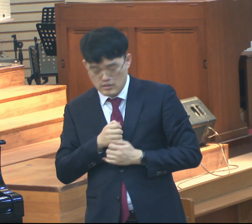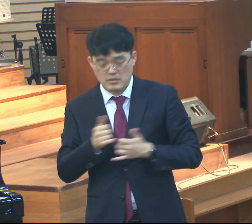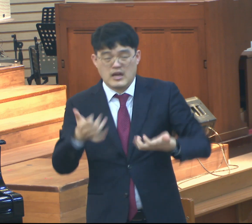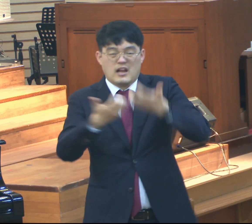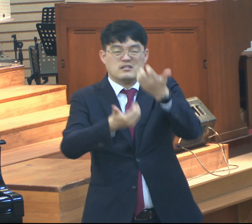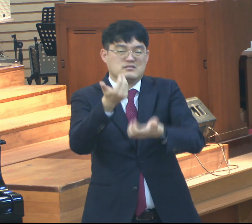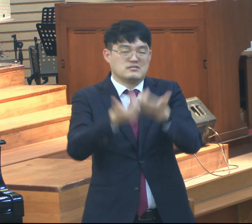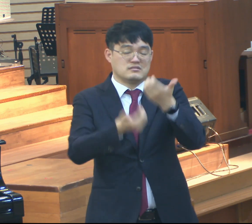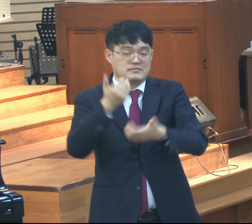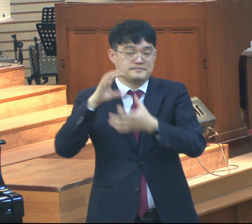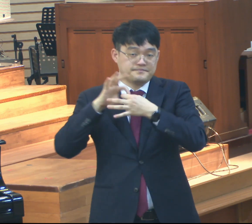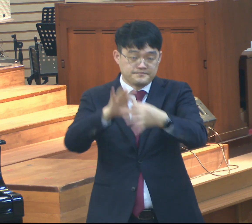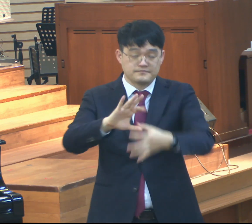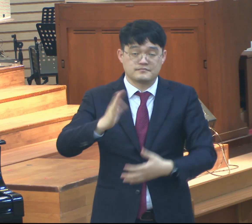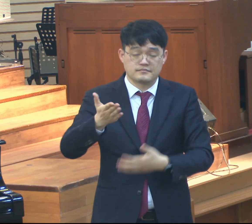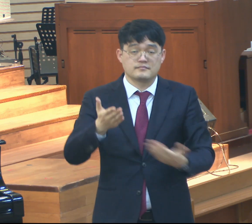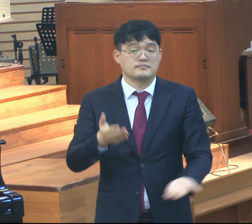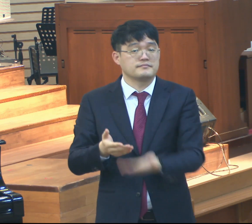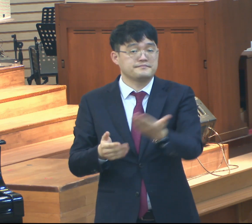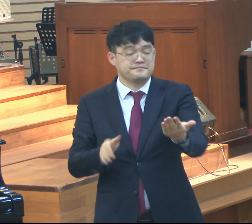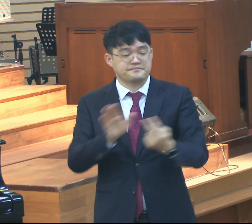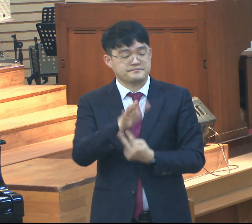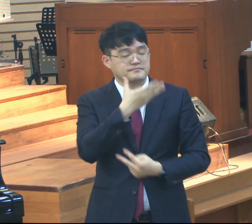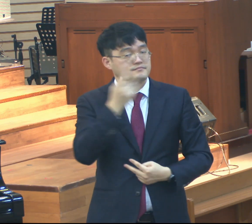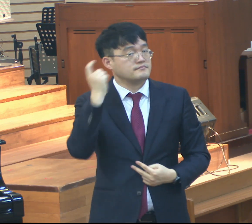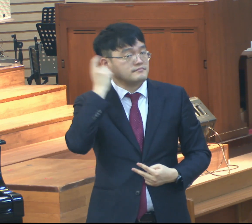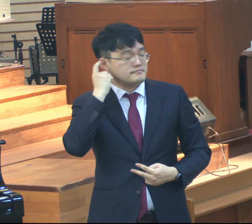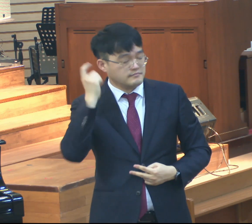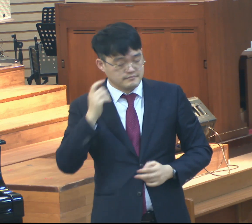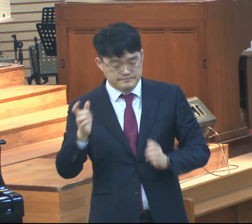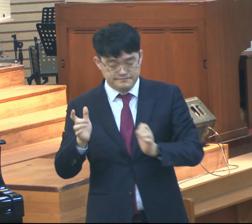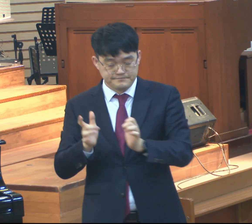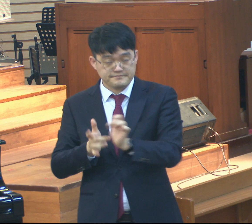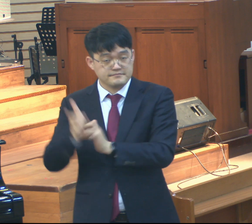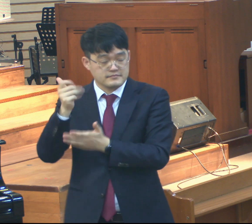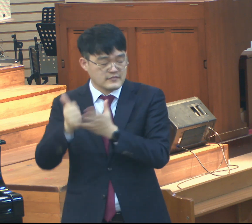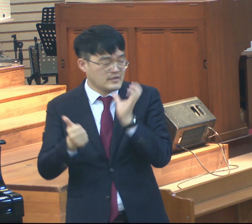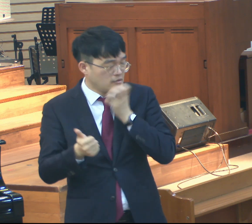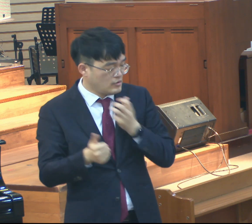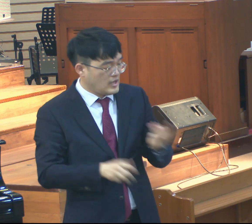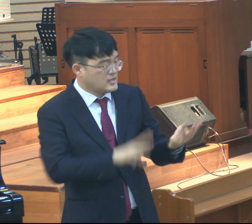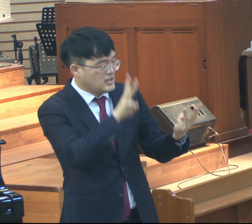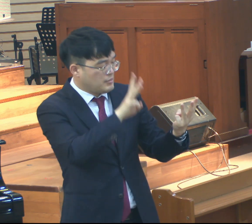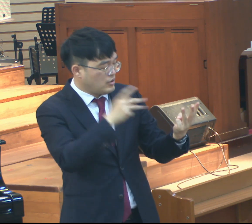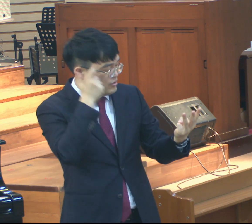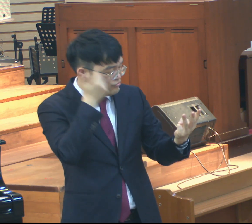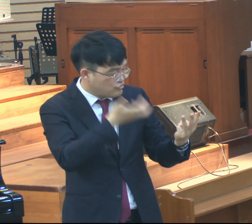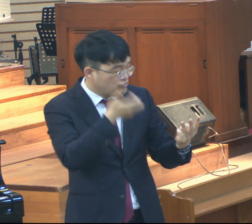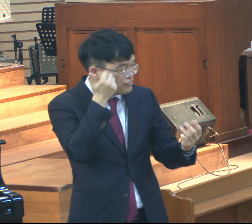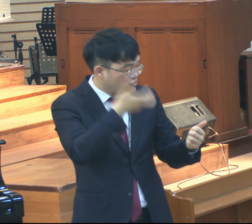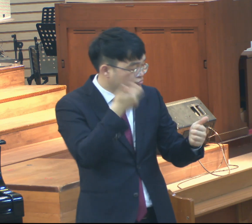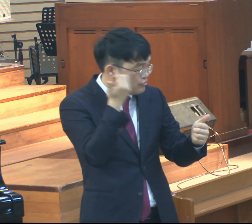이어서 3번 사랑을 확인하셨던 예수님에 의해 베드로가 교회 일꾼이 되었다는 것을